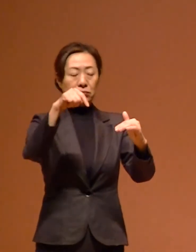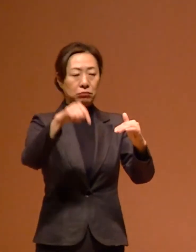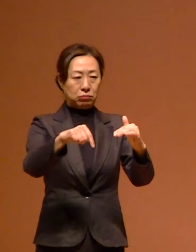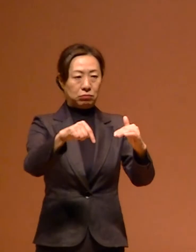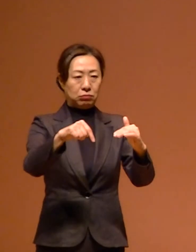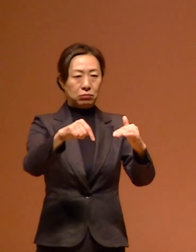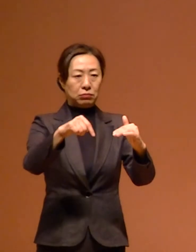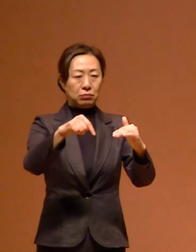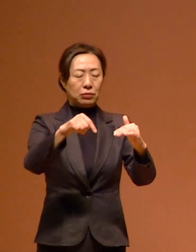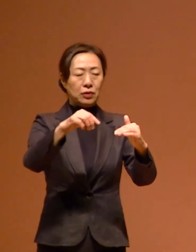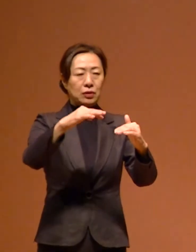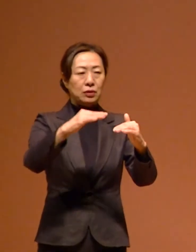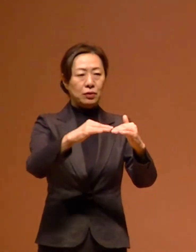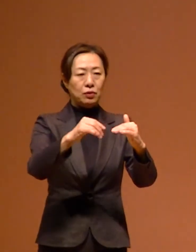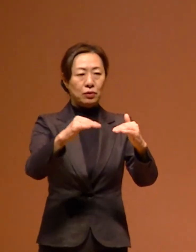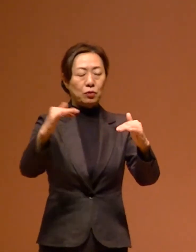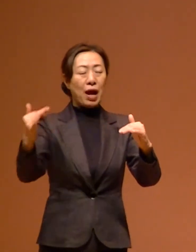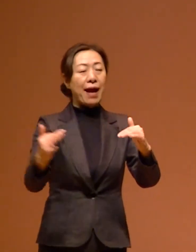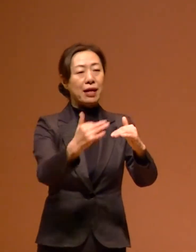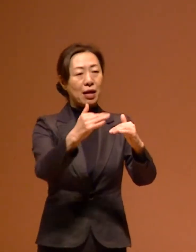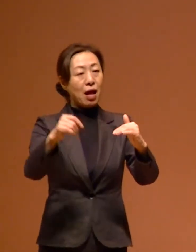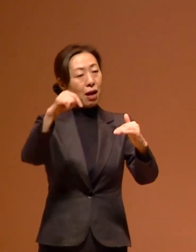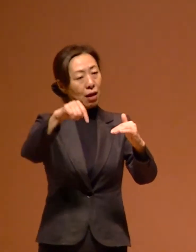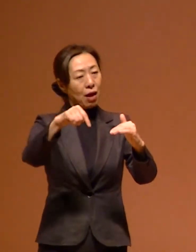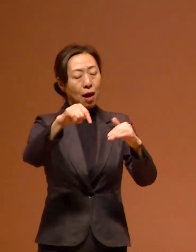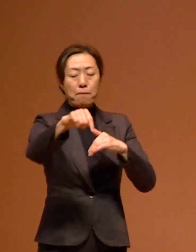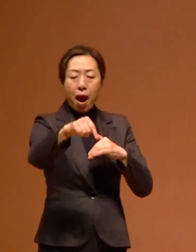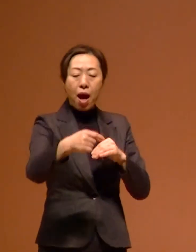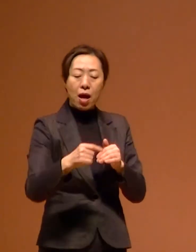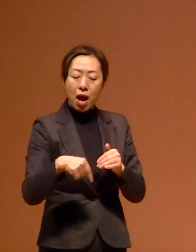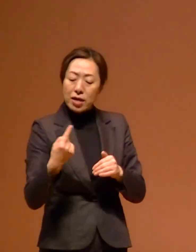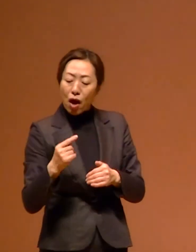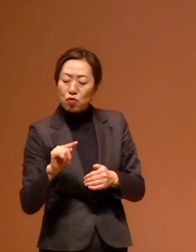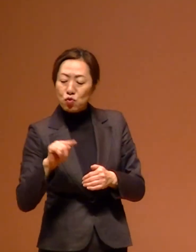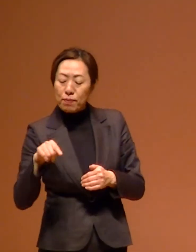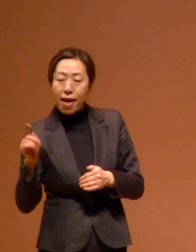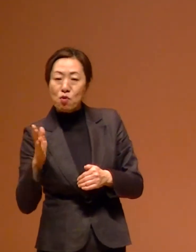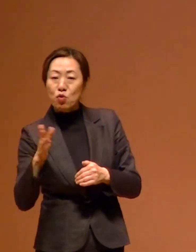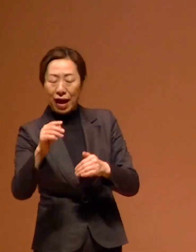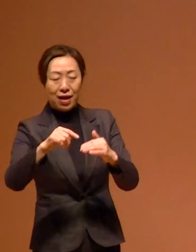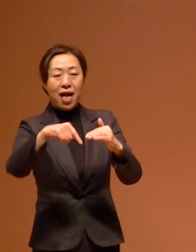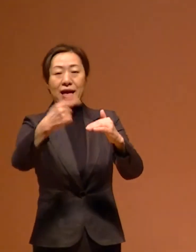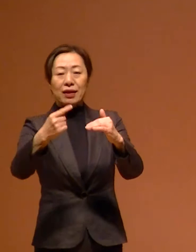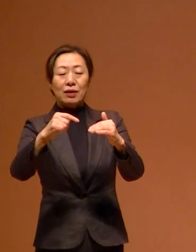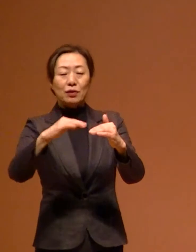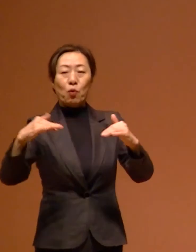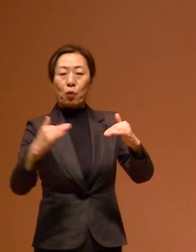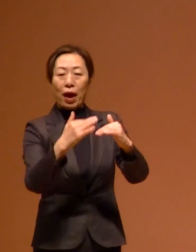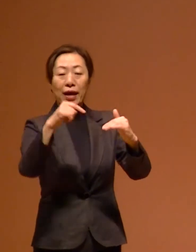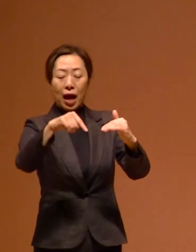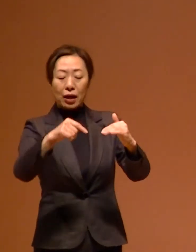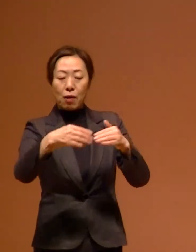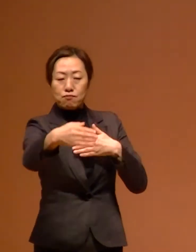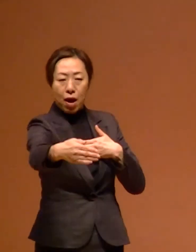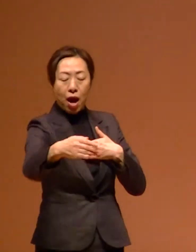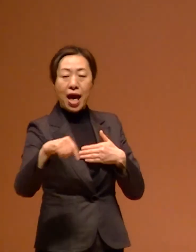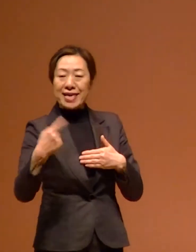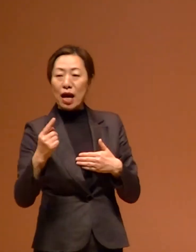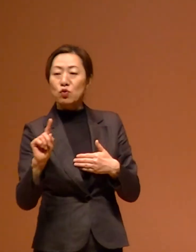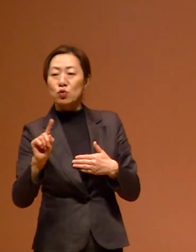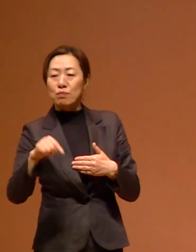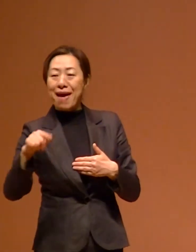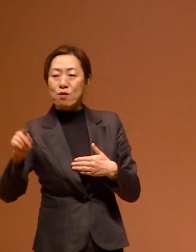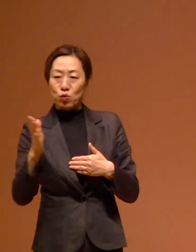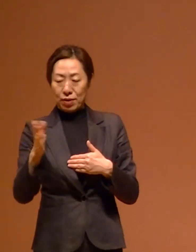裏側に100メートルぐらいのところに海がすぐありますので、すぐそこに